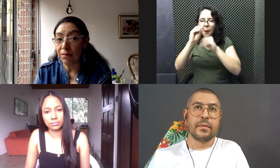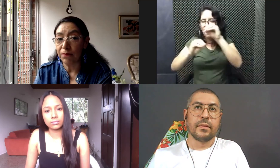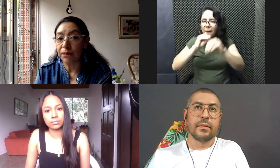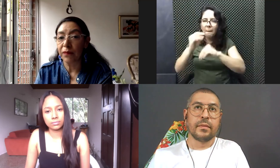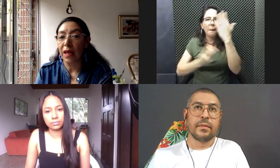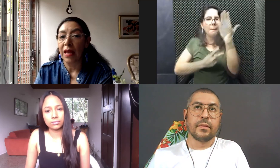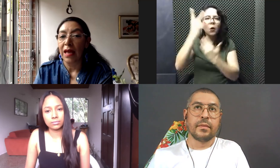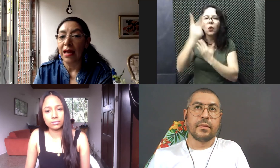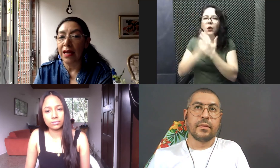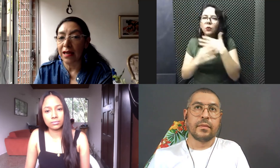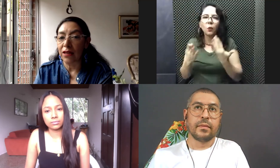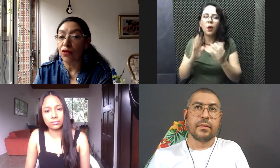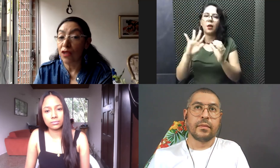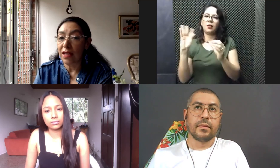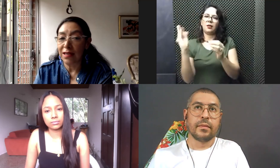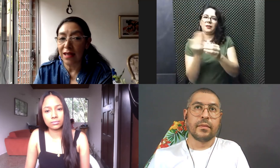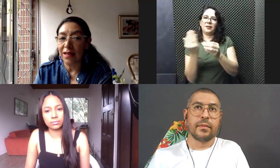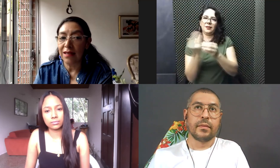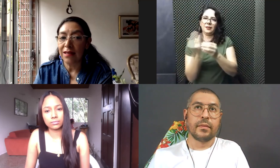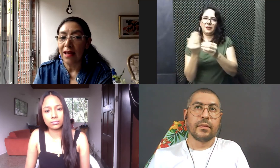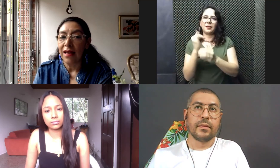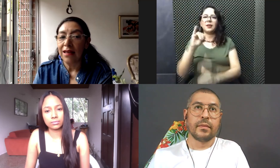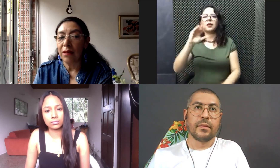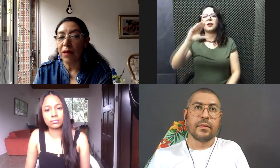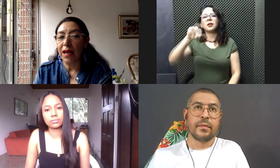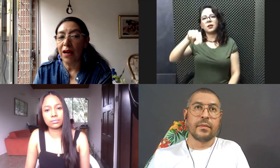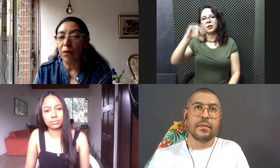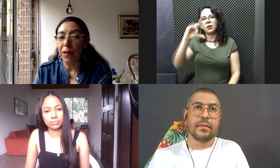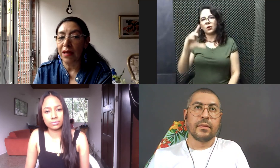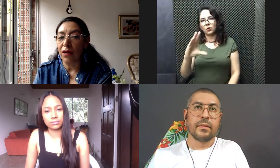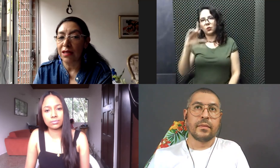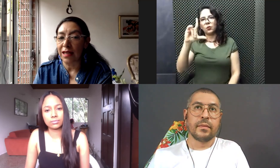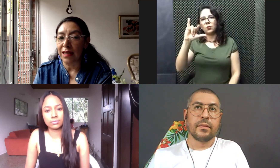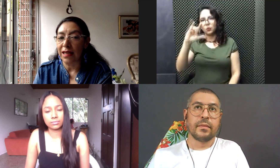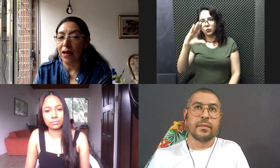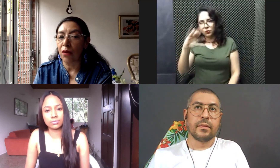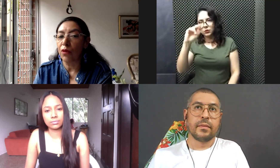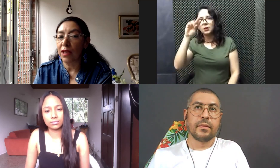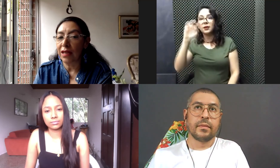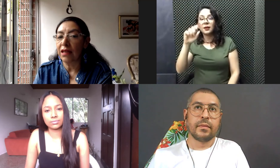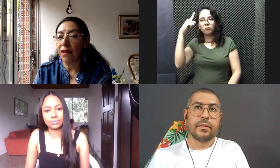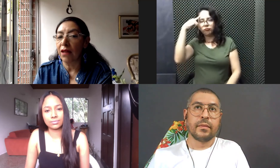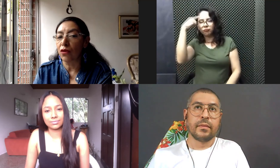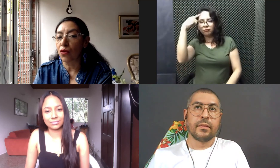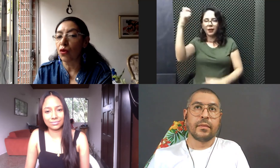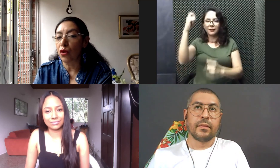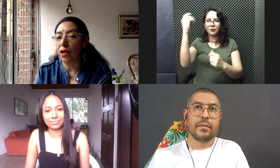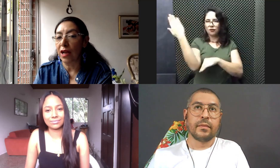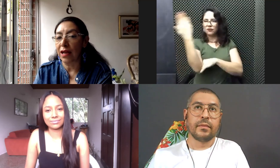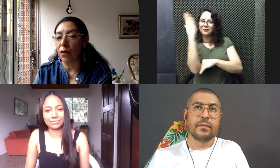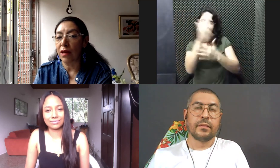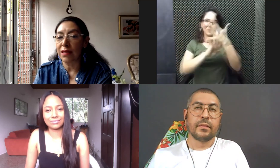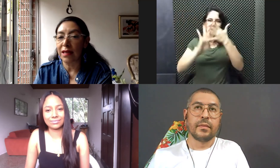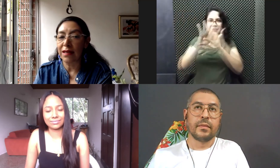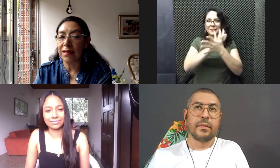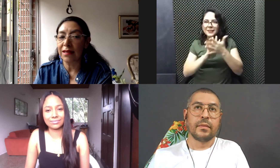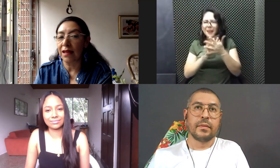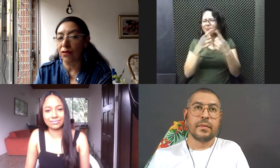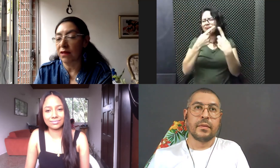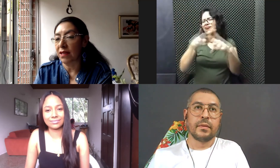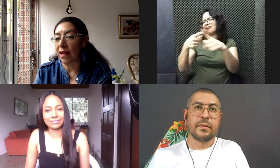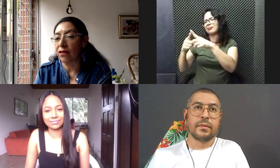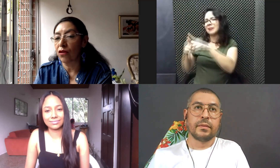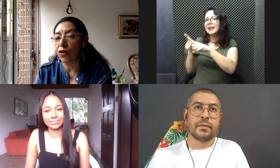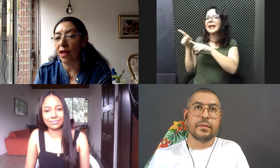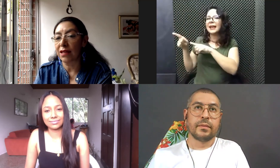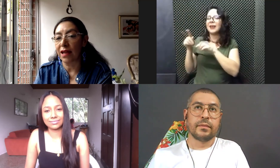Inclusine, el reto Cine y Señas, y también ha acompañado la estrategia comunicativa de los cursos de la lengua de señas de la